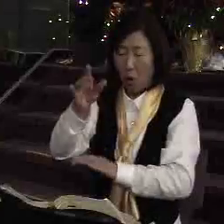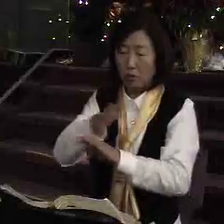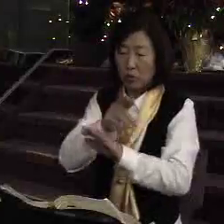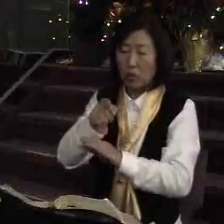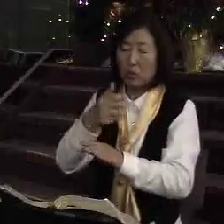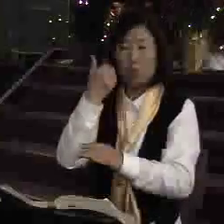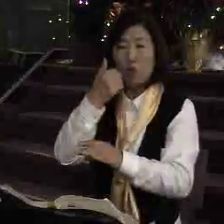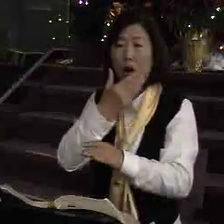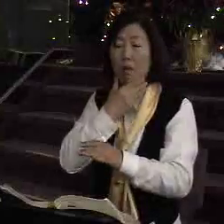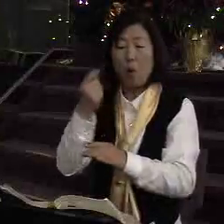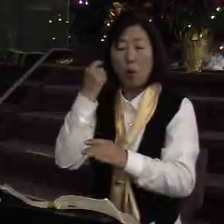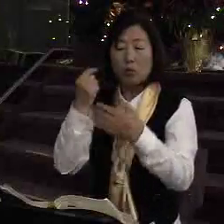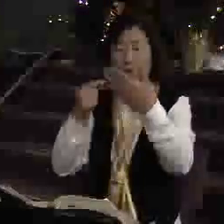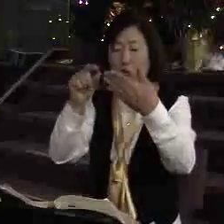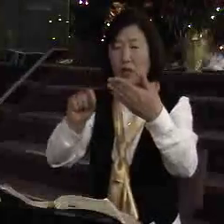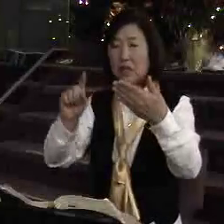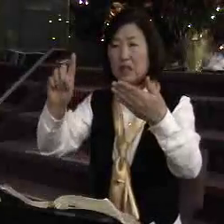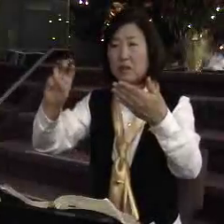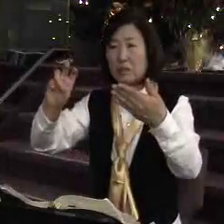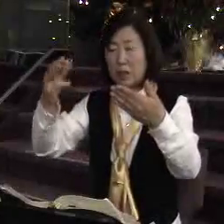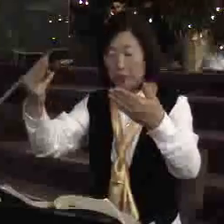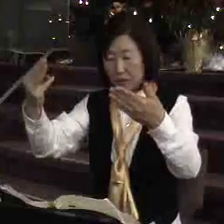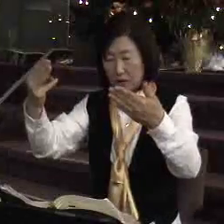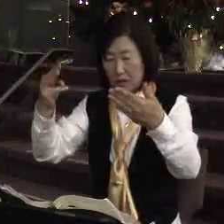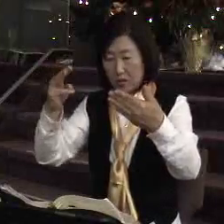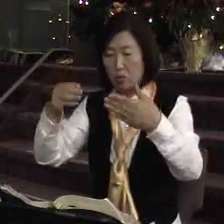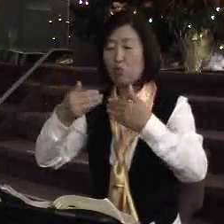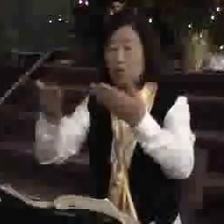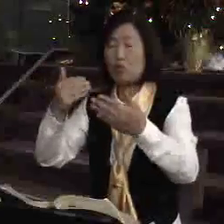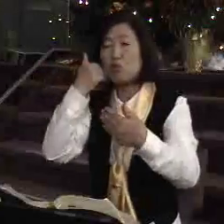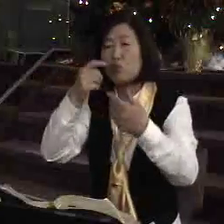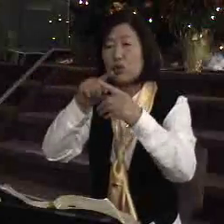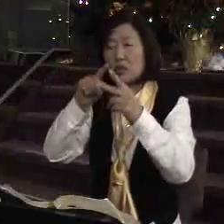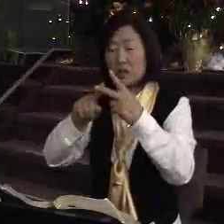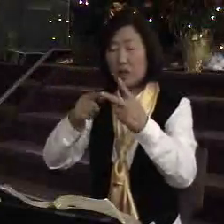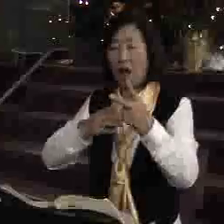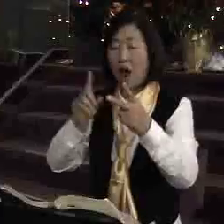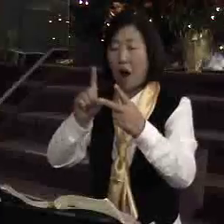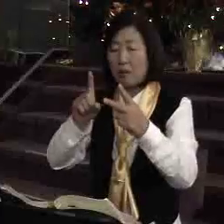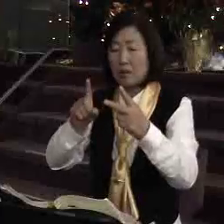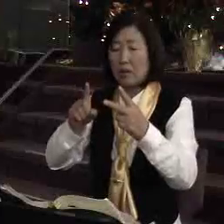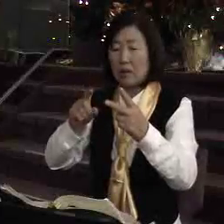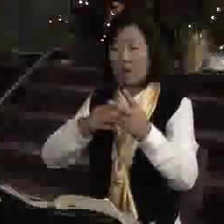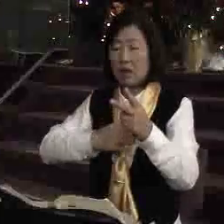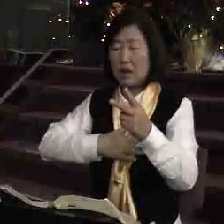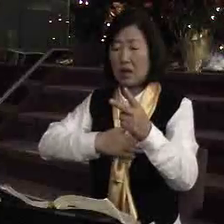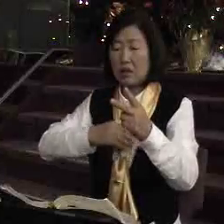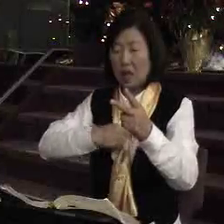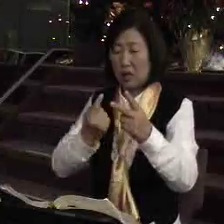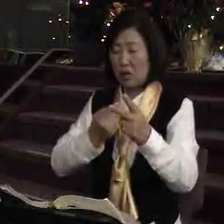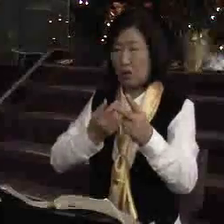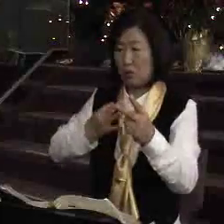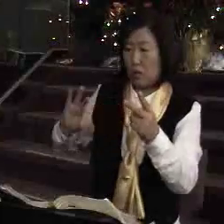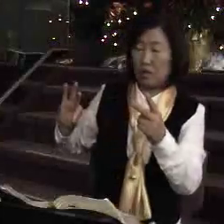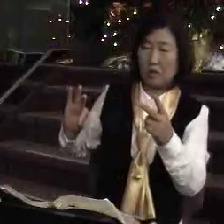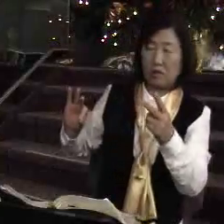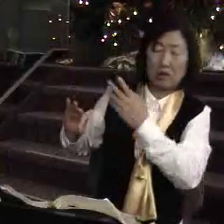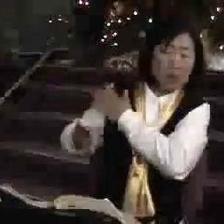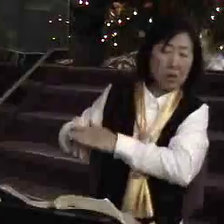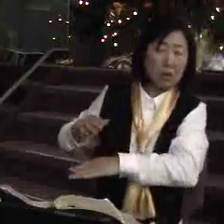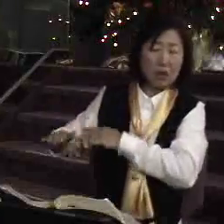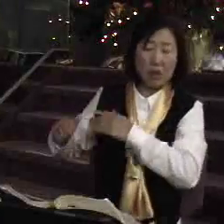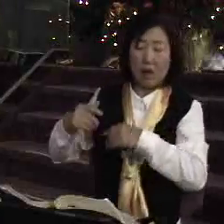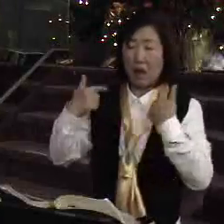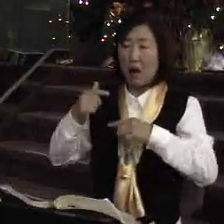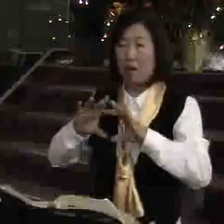말씀을 누가복음 9장 23절에 주셨습니다. 누구든지 아무든지 나를 따라오려거든 자기를 부인하고 날마다